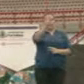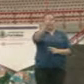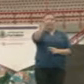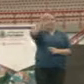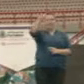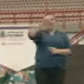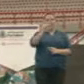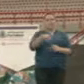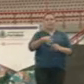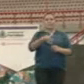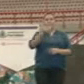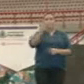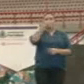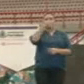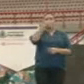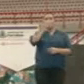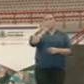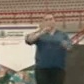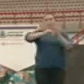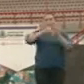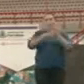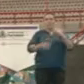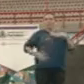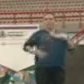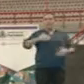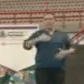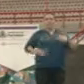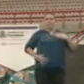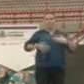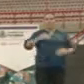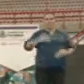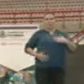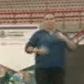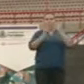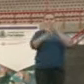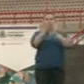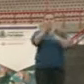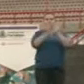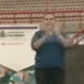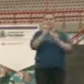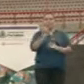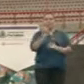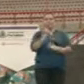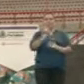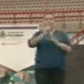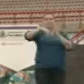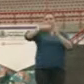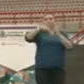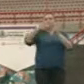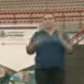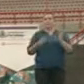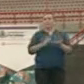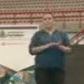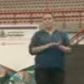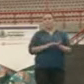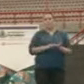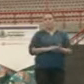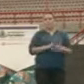hóstia, ela não é o corpo e o sangue de Cristo, ela simboliza o corpo e o sangue de Cristo. No